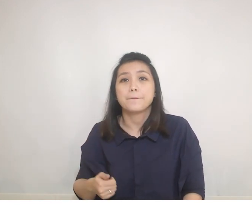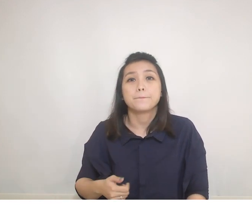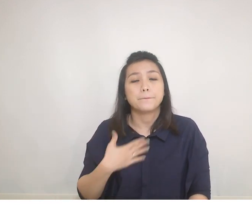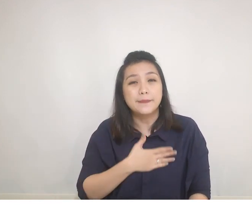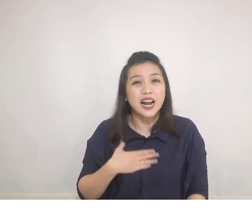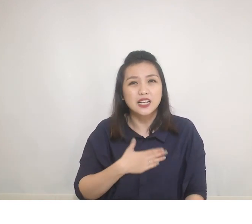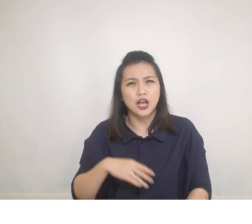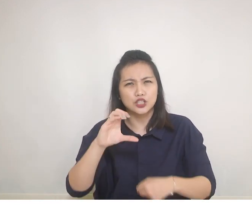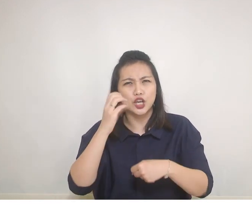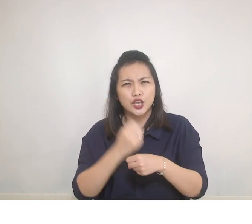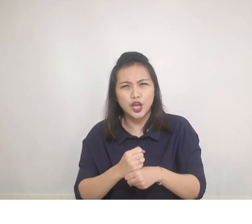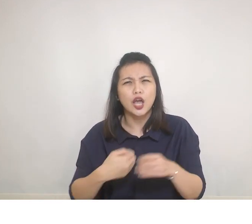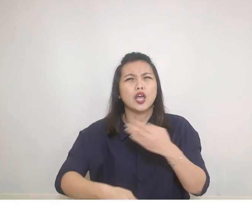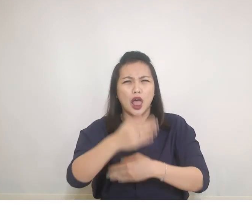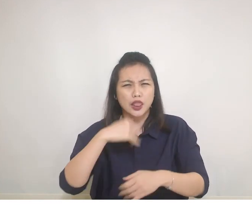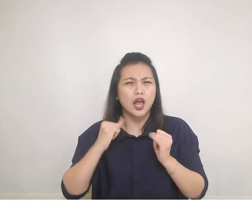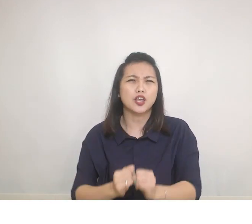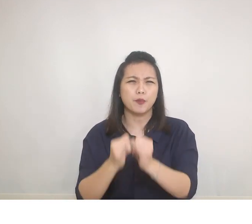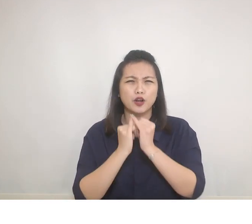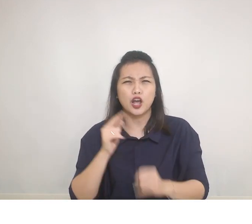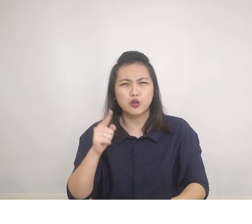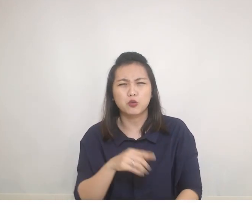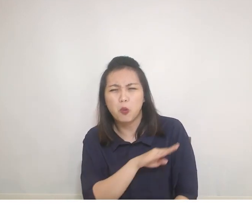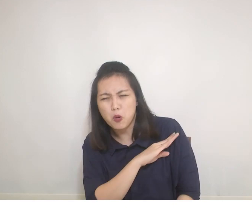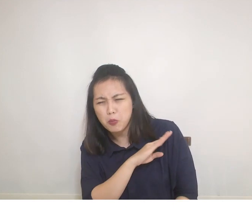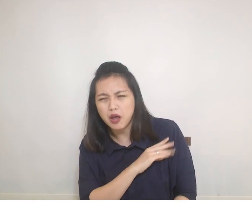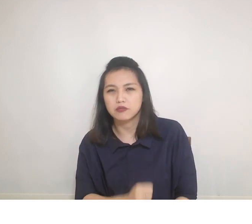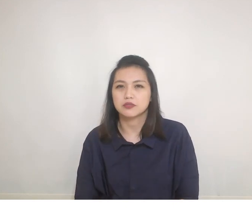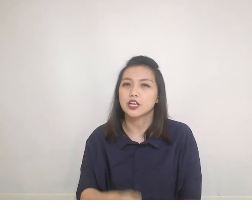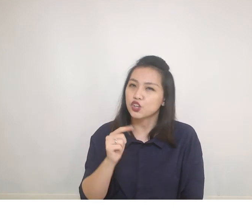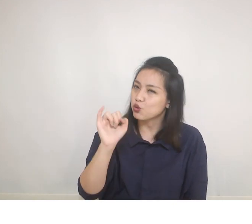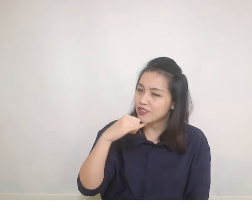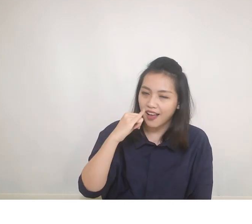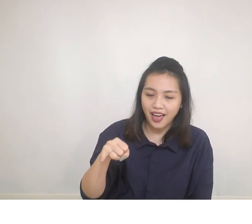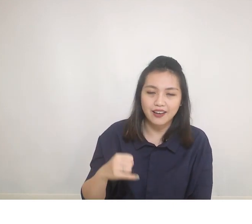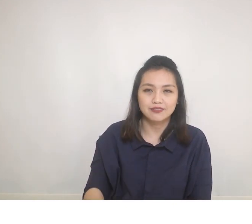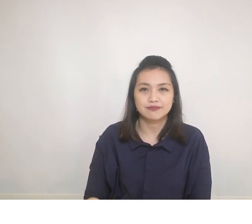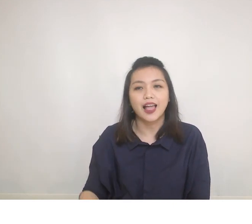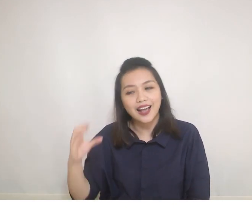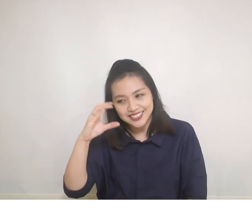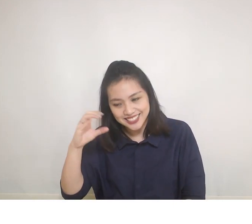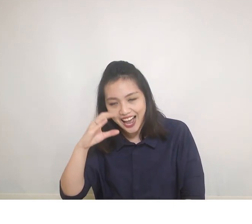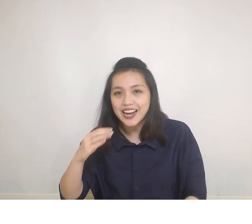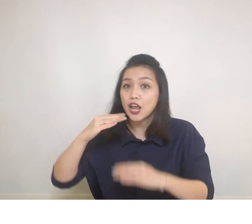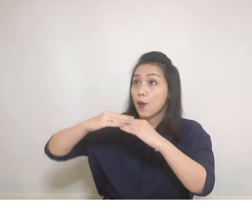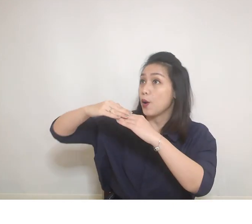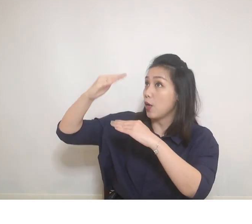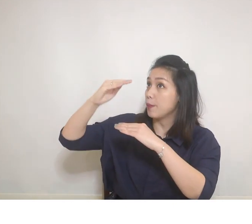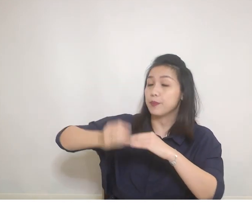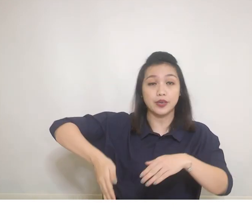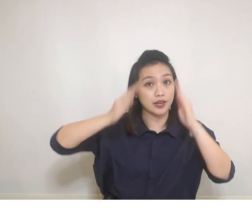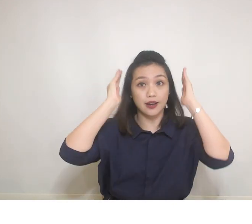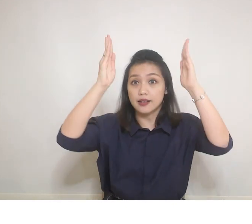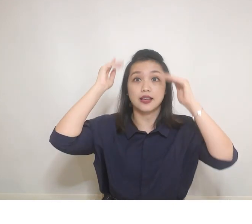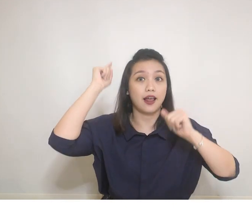saya, kalau saya ambil 5.000-nya aja deh, enggak usah jauh-jauh. Itu caranya untuk